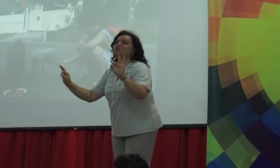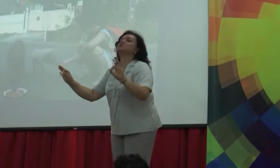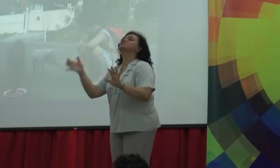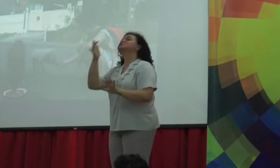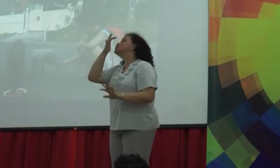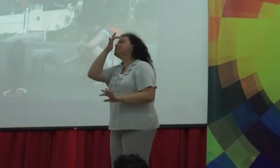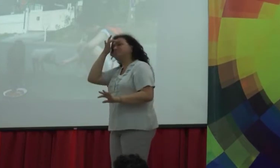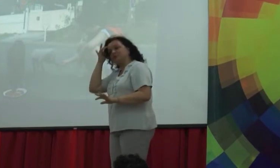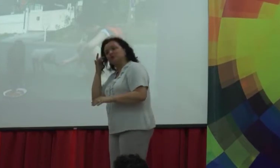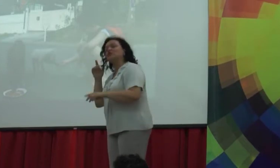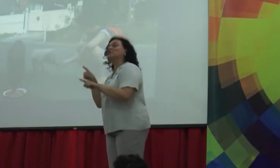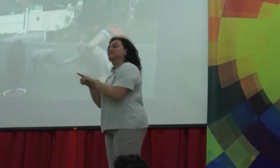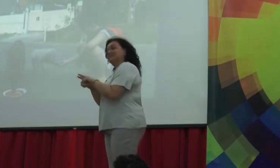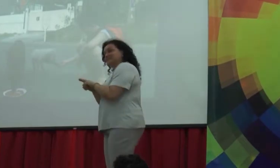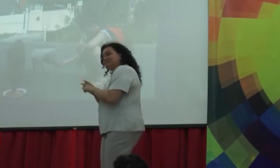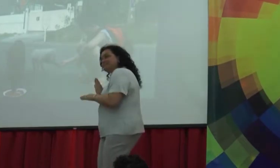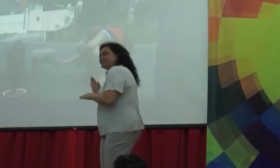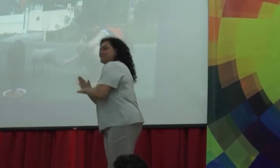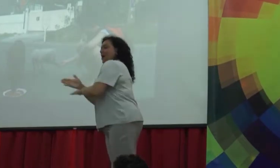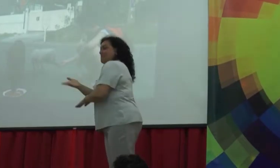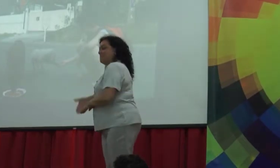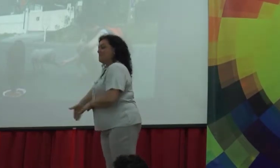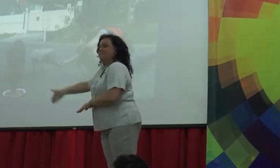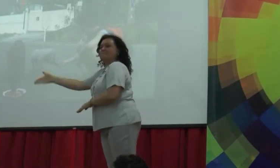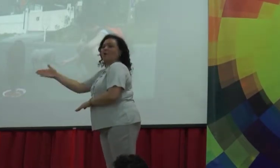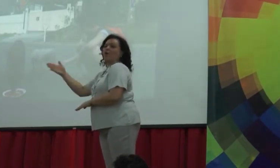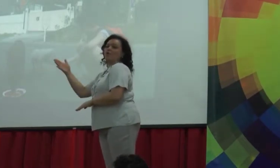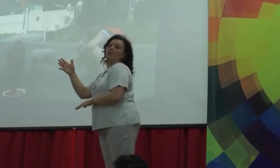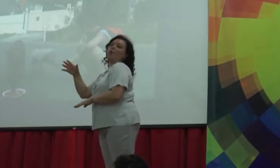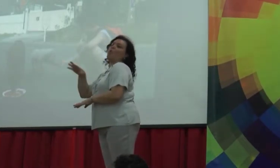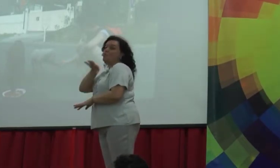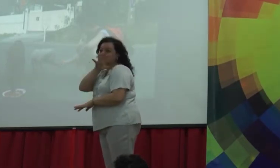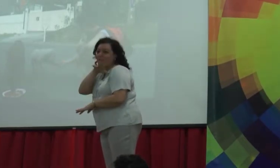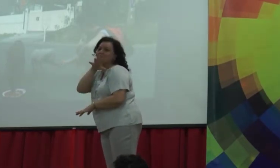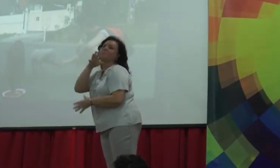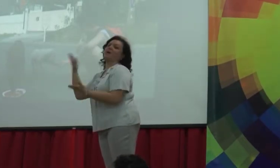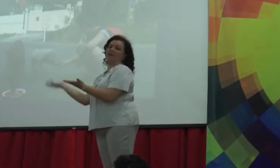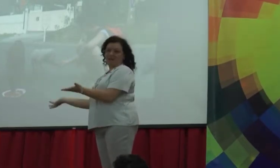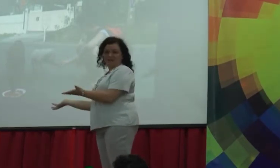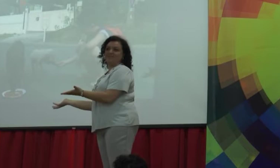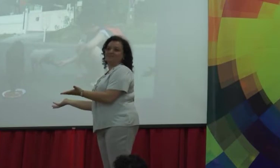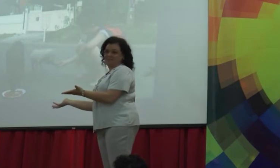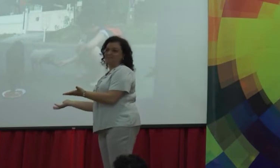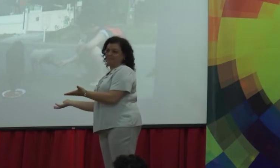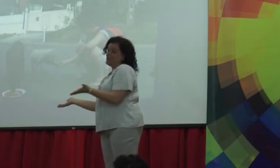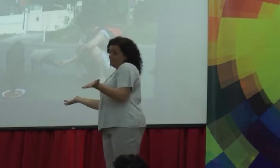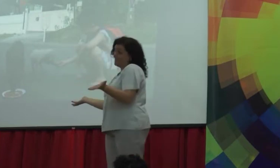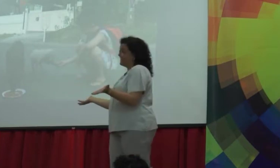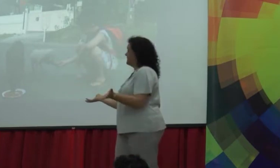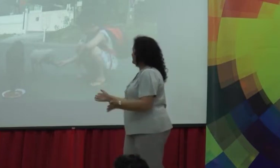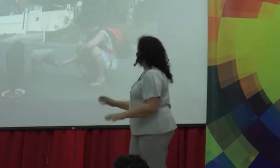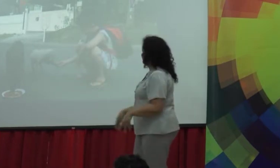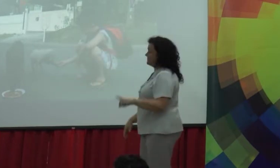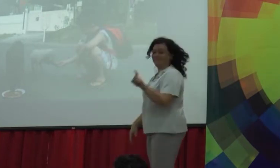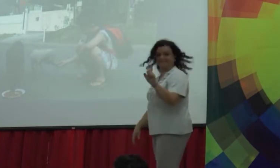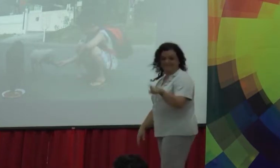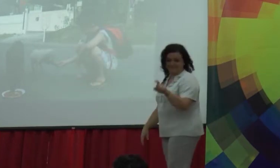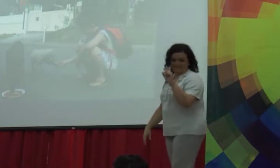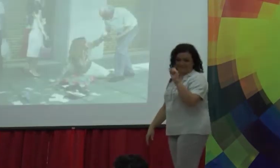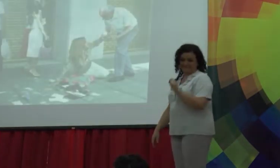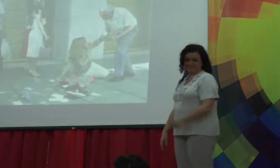trabalho ótimo, né? Que as pessoas precisam fazer para ajudar também os